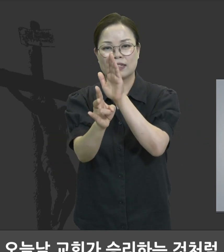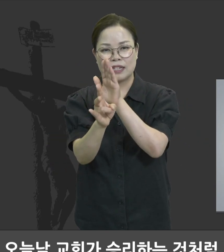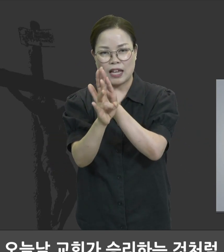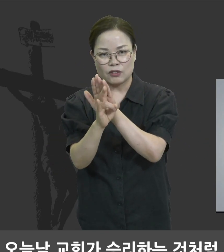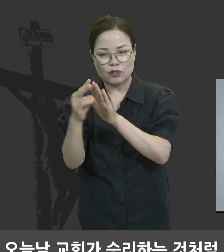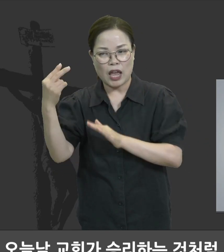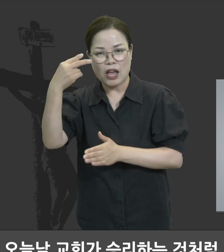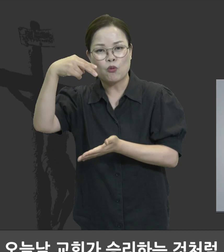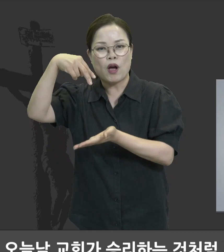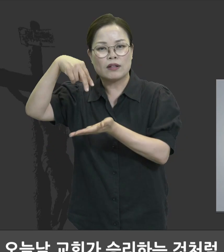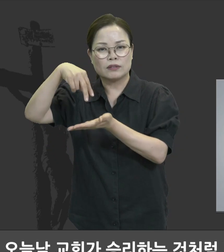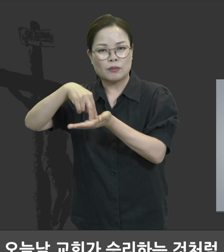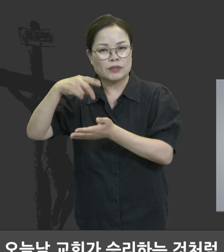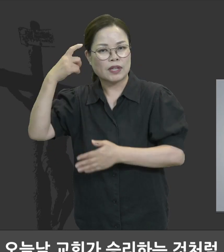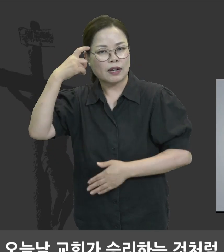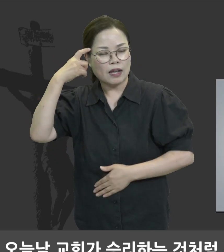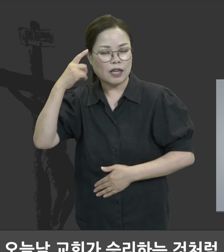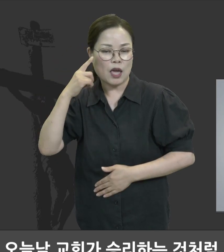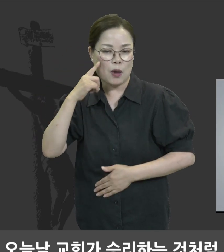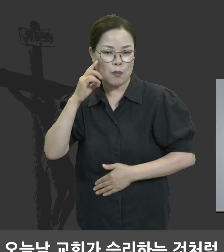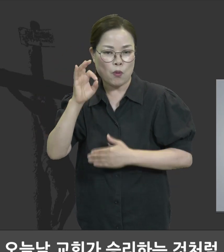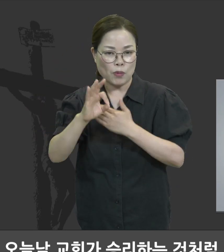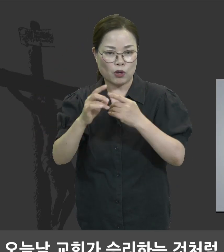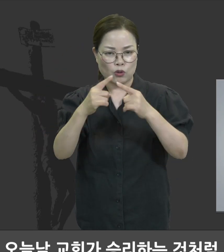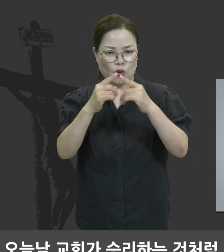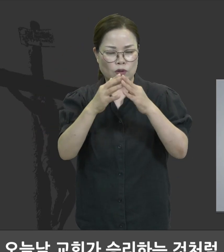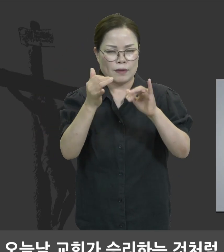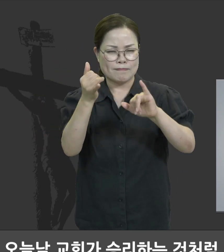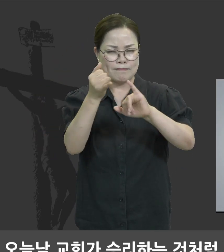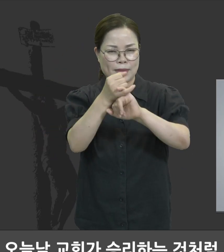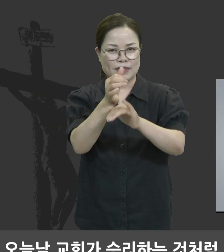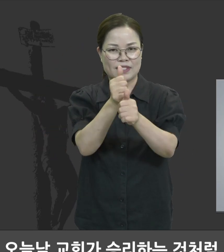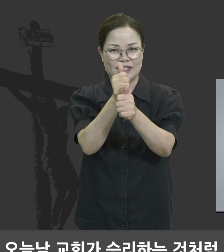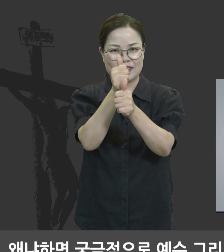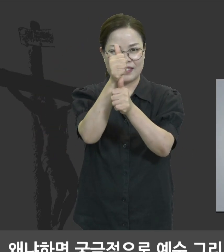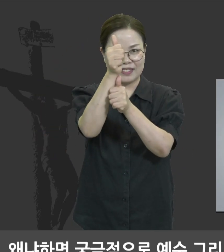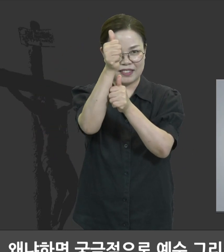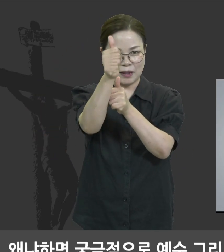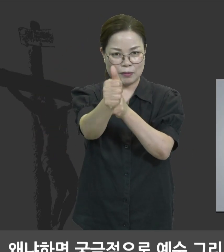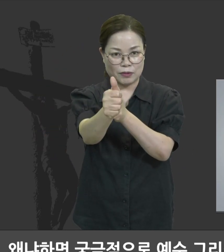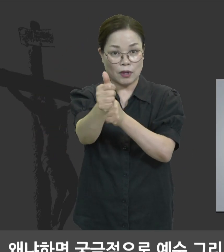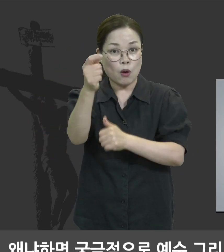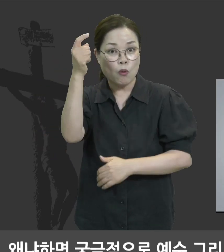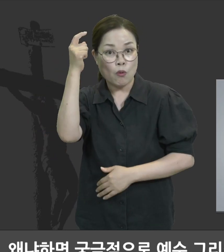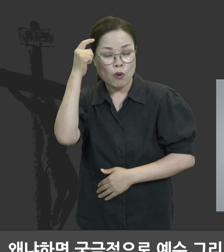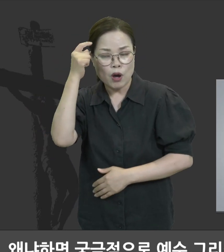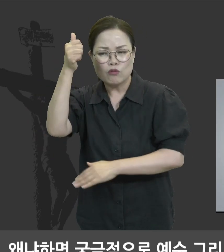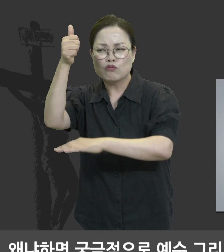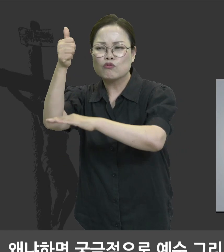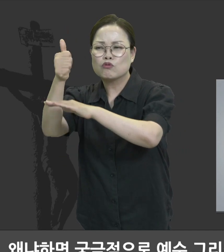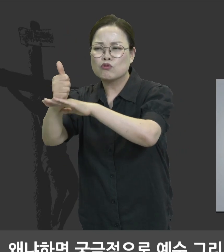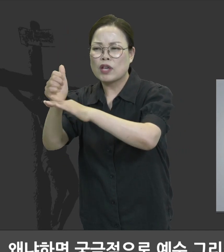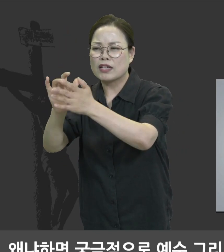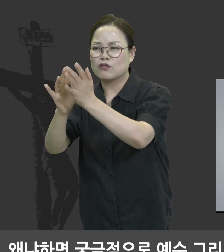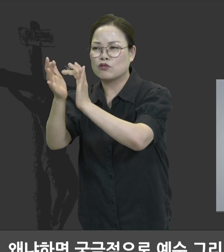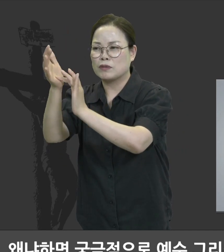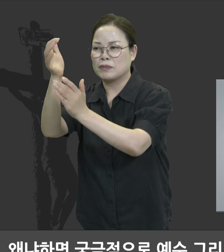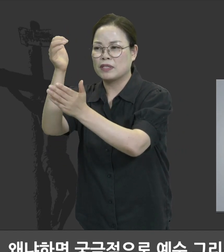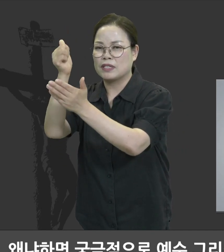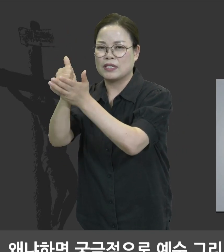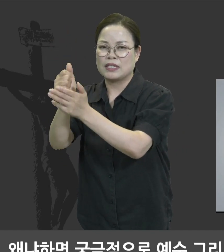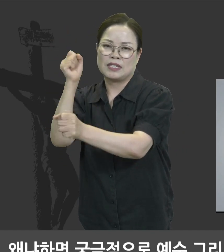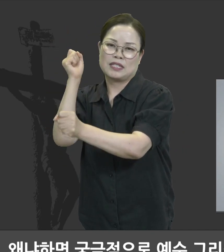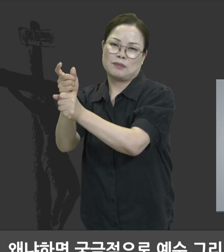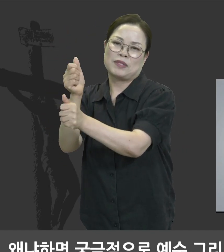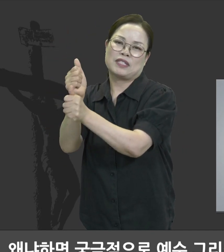요한계시록의 관점으로 보면 교회는 반드시 승리합니다. 왜냐하면 궁극적으로 예수